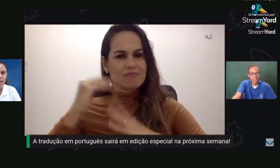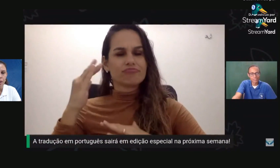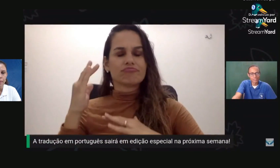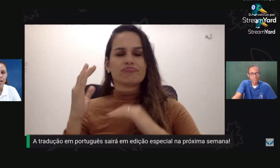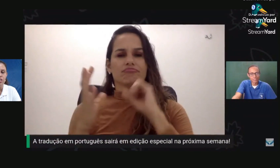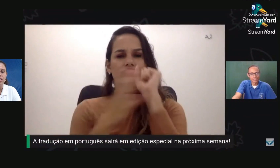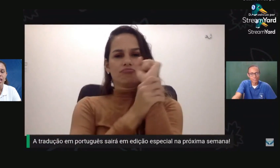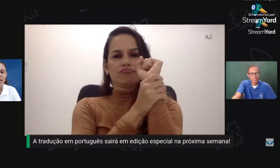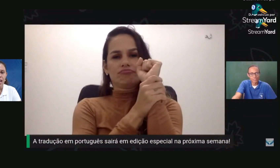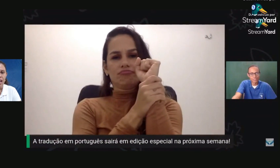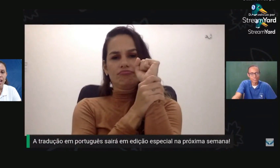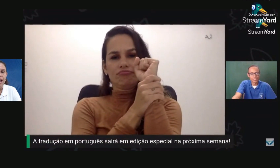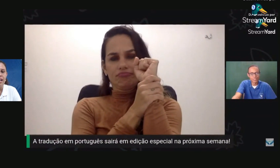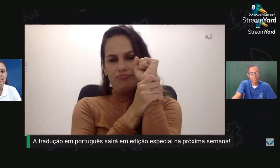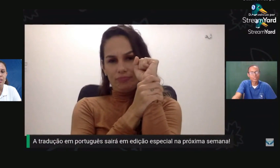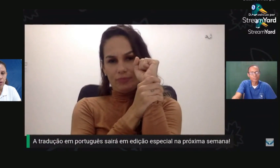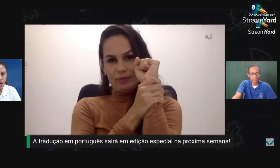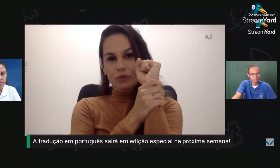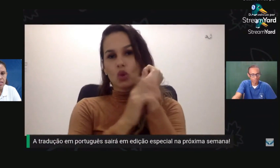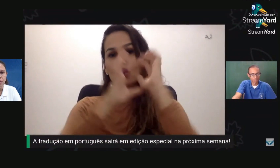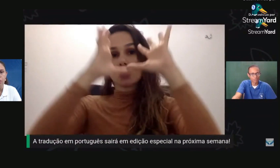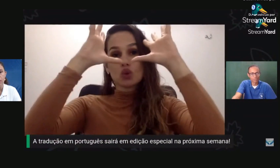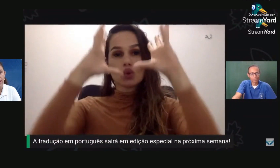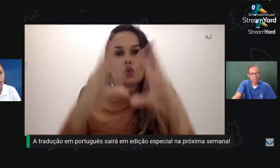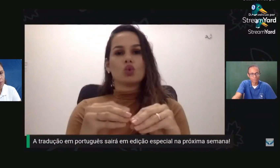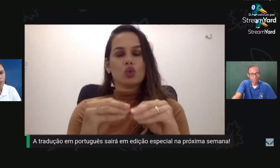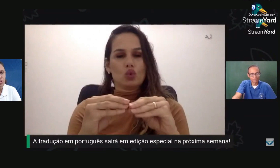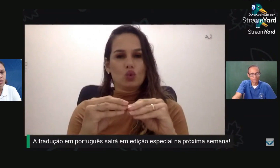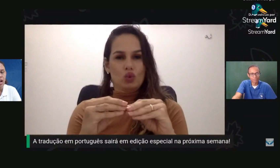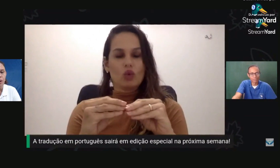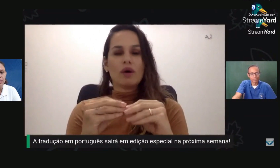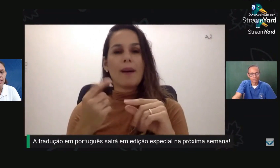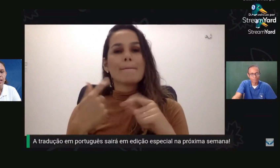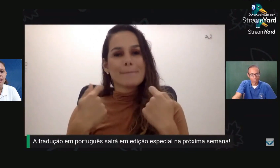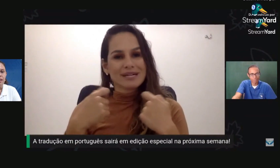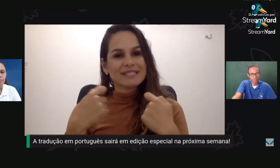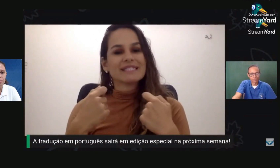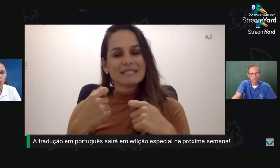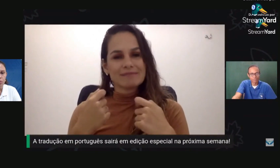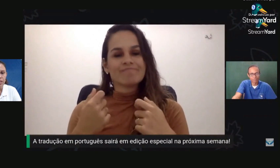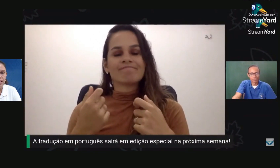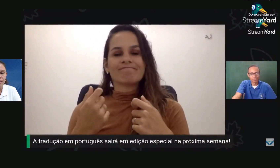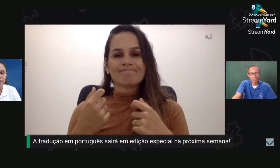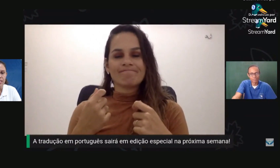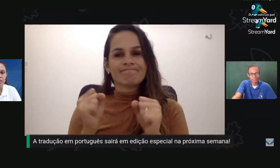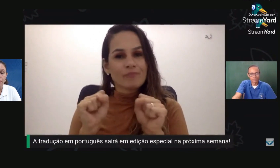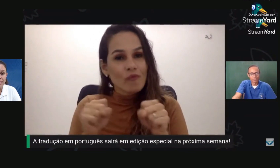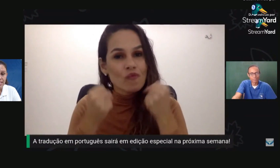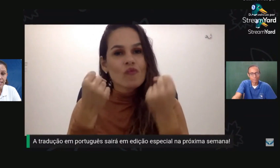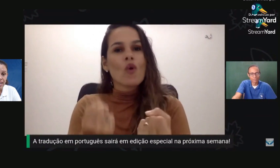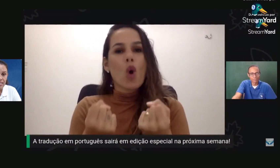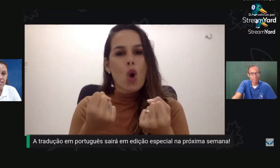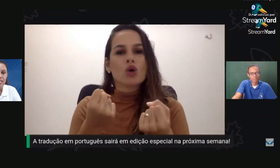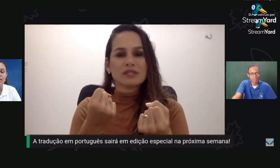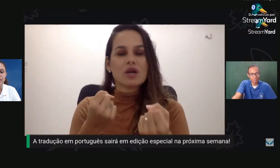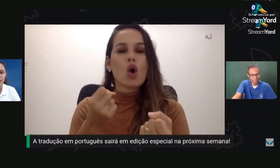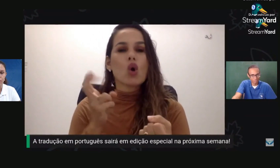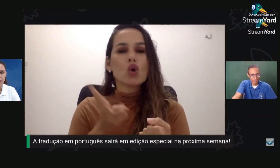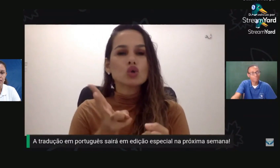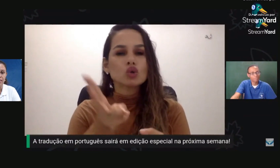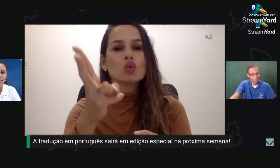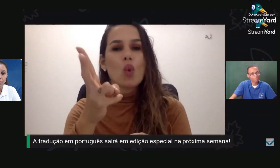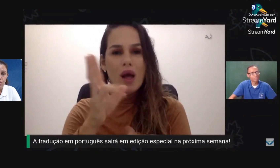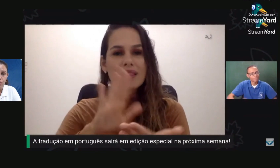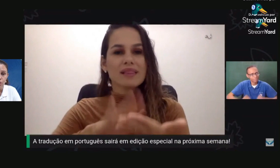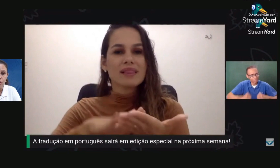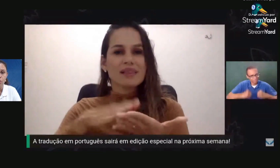precisa realmente ter segurança. Quando ele é um profissional, né, bom no que ele está fazendo, ele precisa ter essa